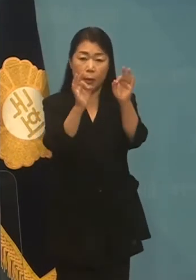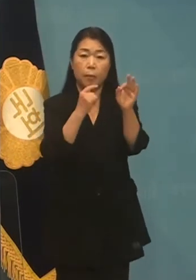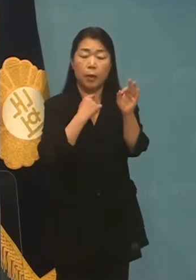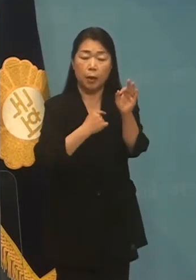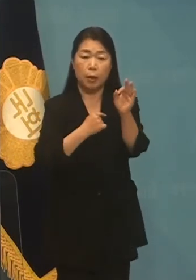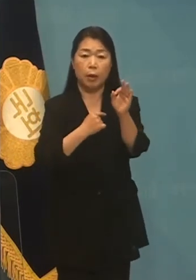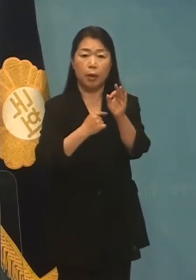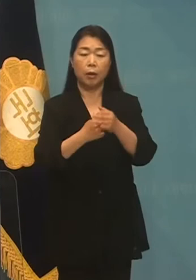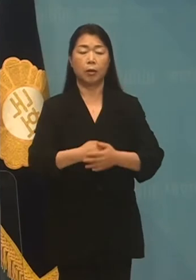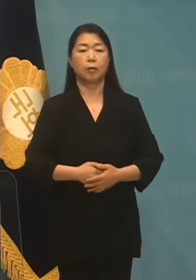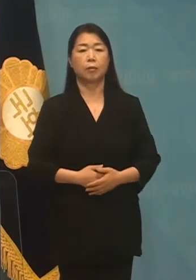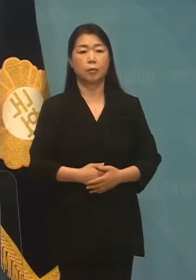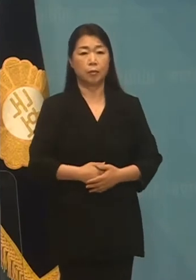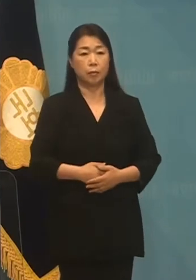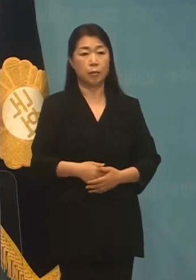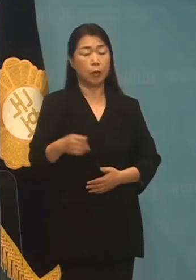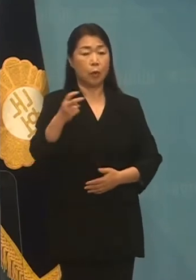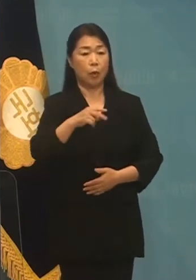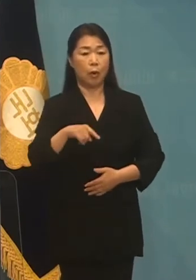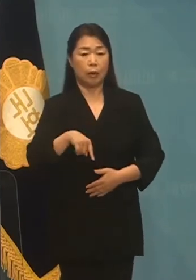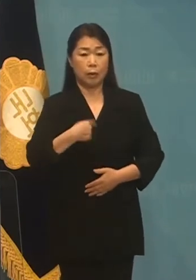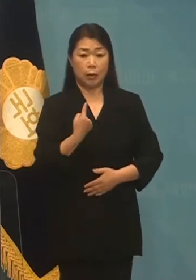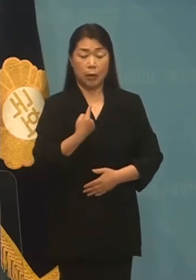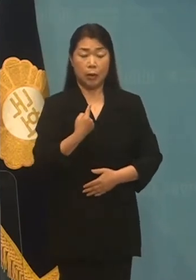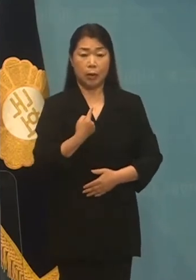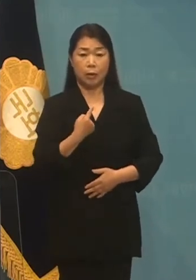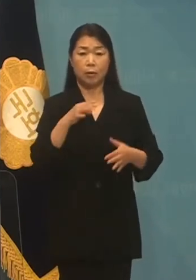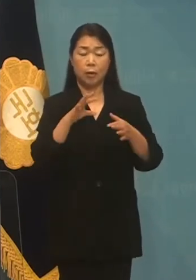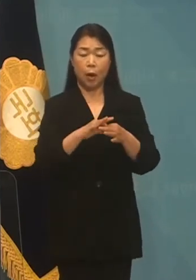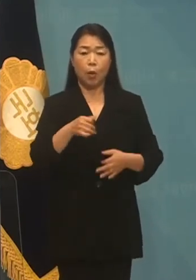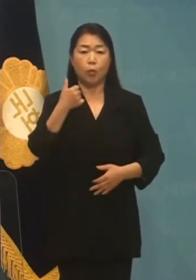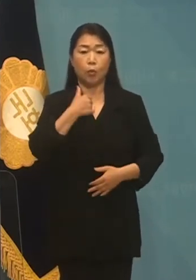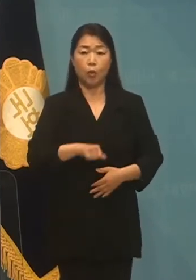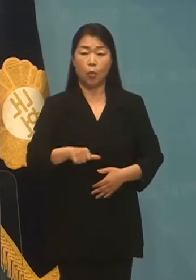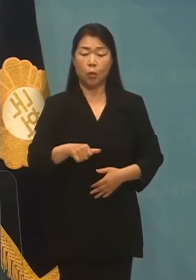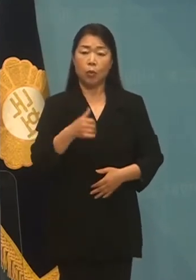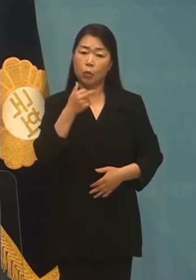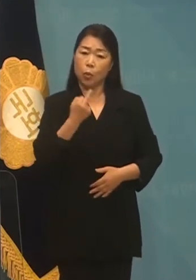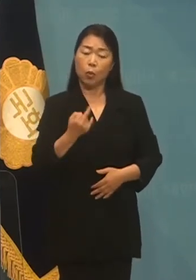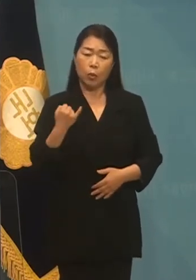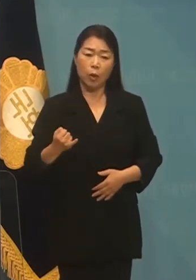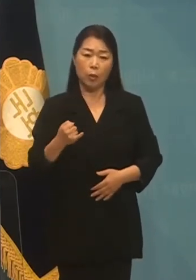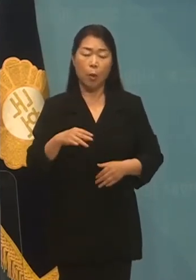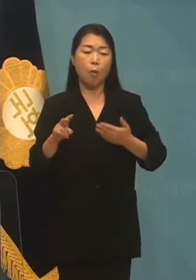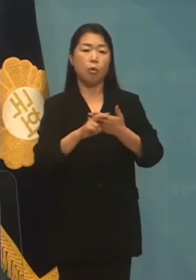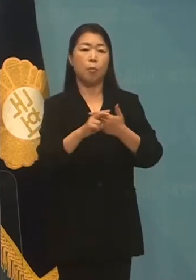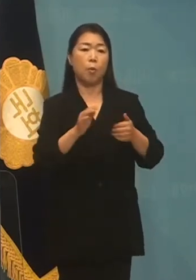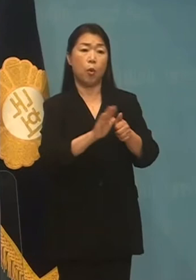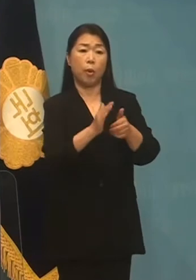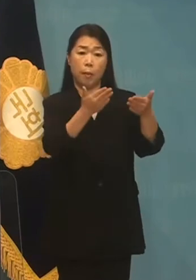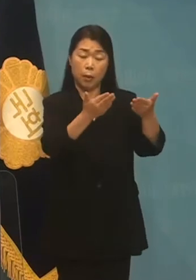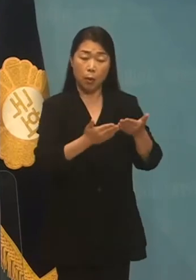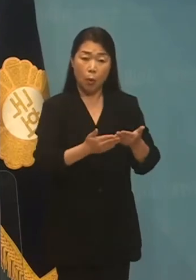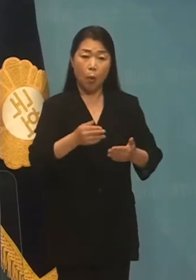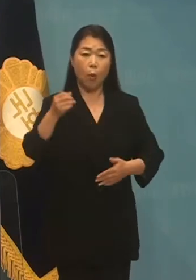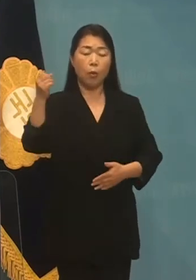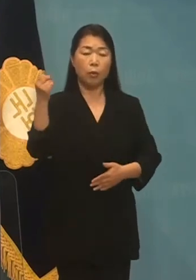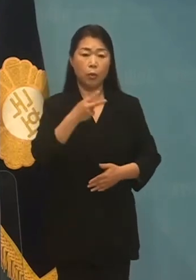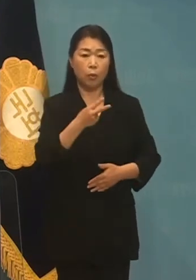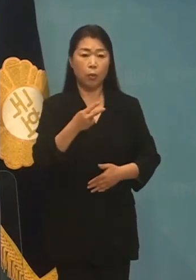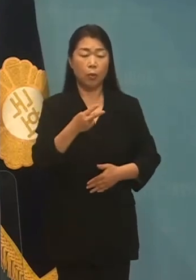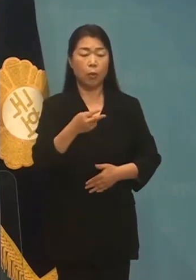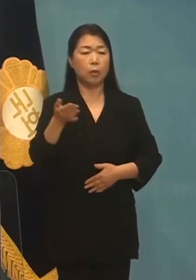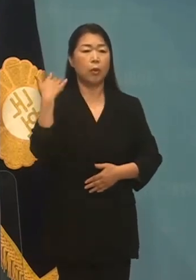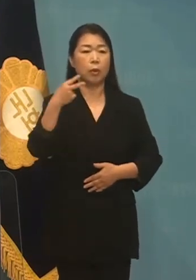무엇보다도 흥락 자신의 동생이 불법 로비를 받은 것으로 드러난 신영수